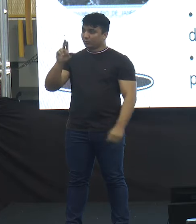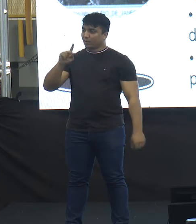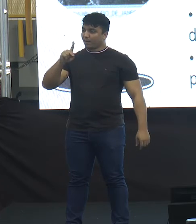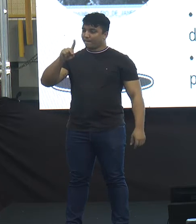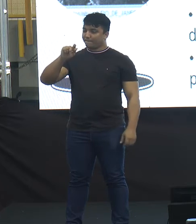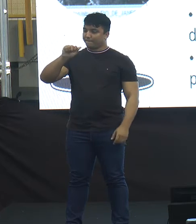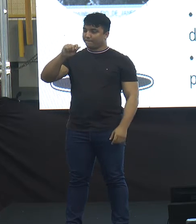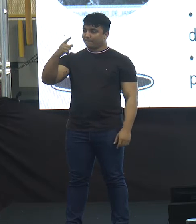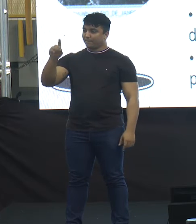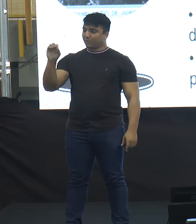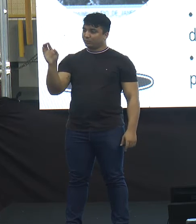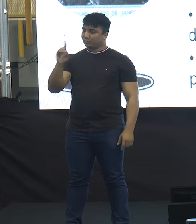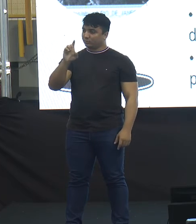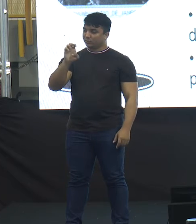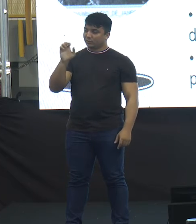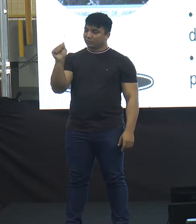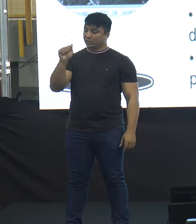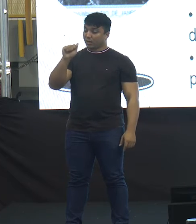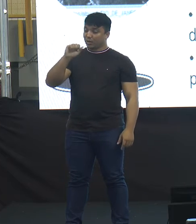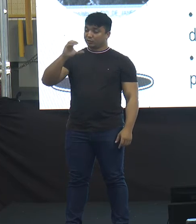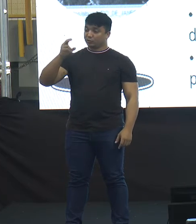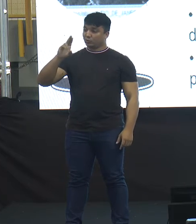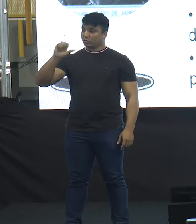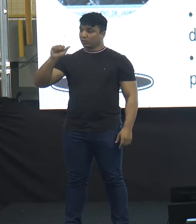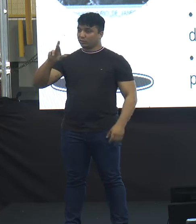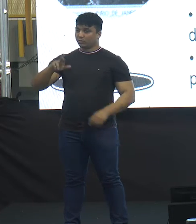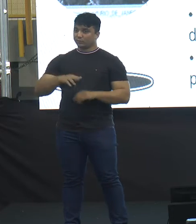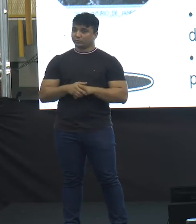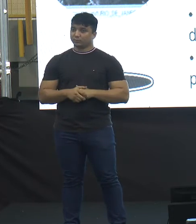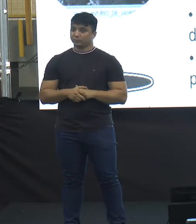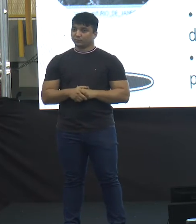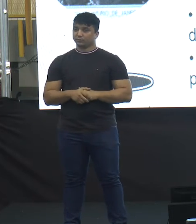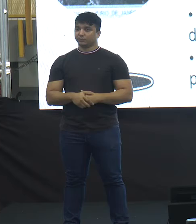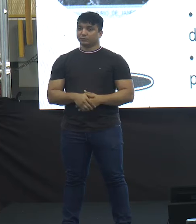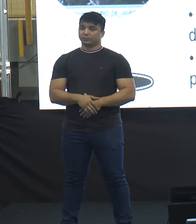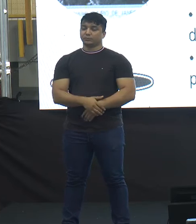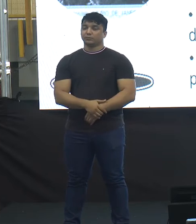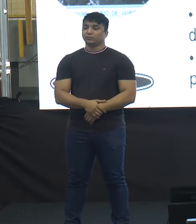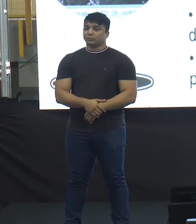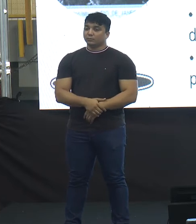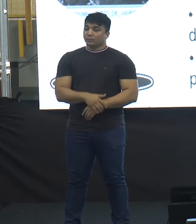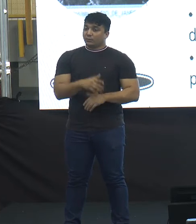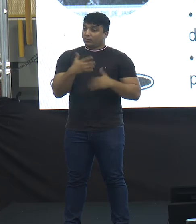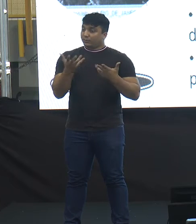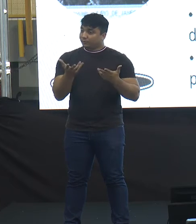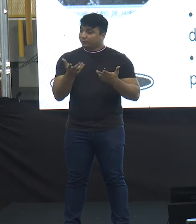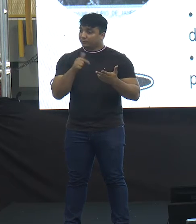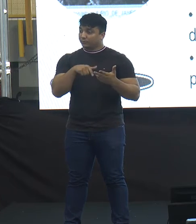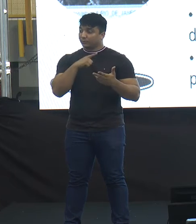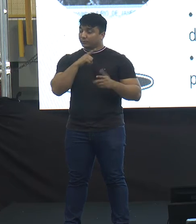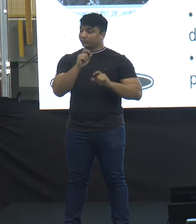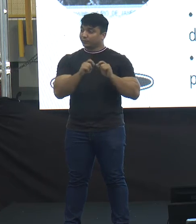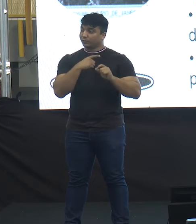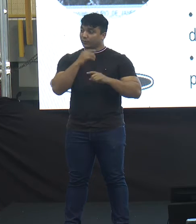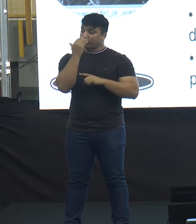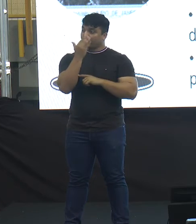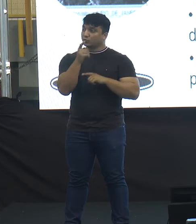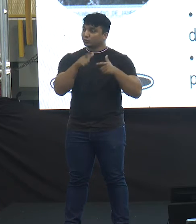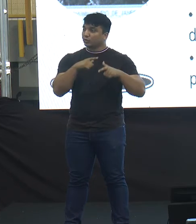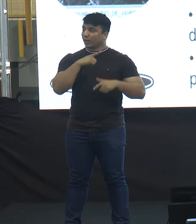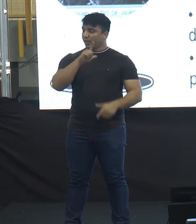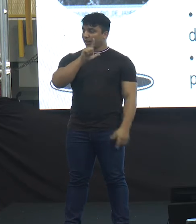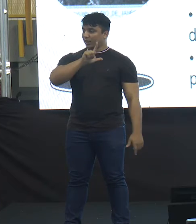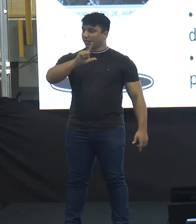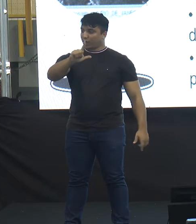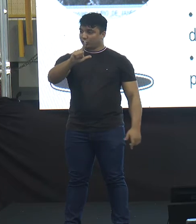relevo carioca, que são essas superfícies, essas formações arredondadas. Se ele está à frente, ele está onde? A